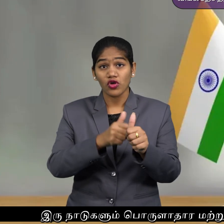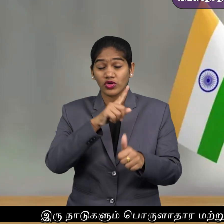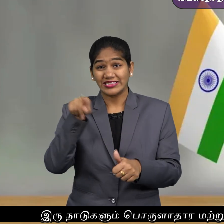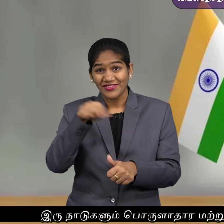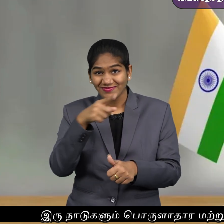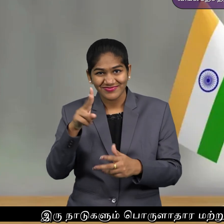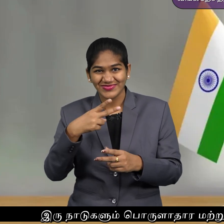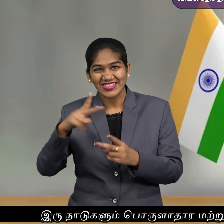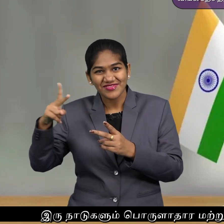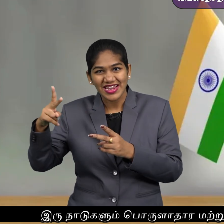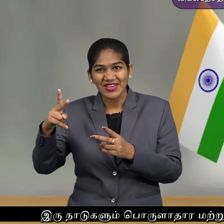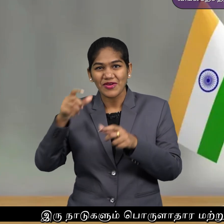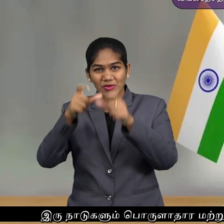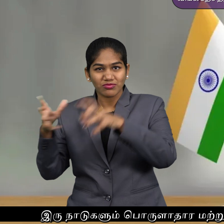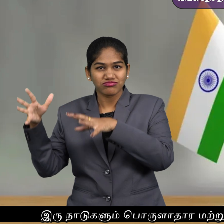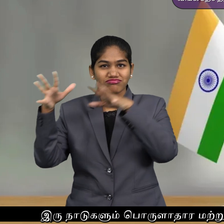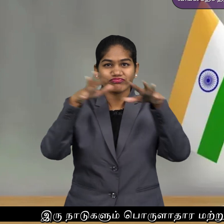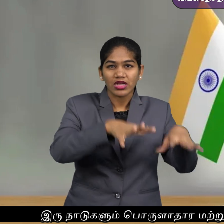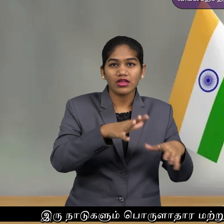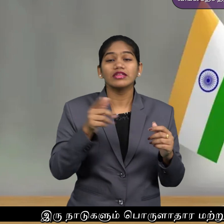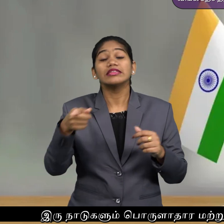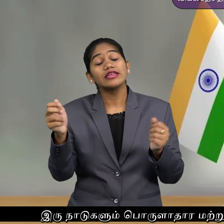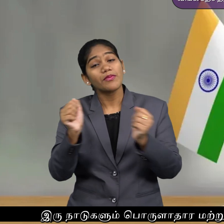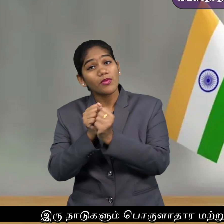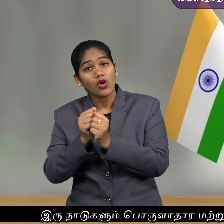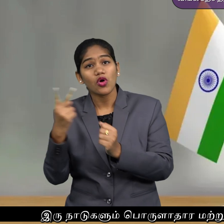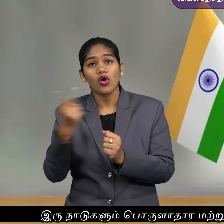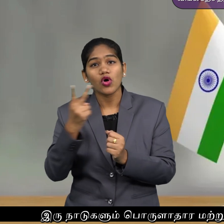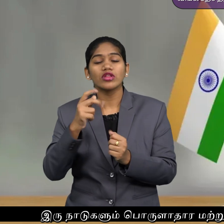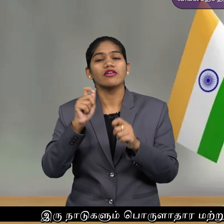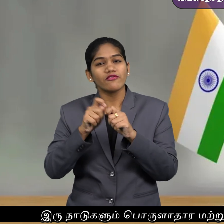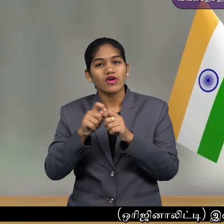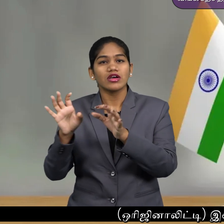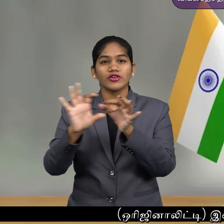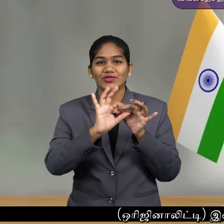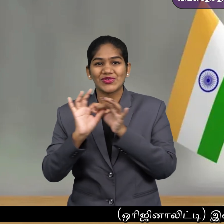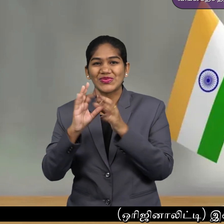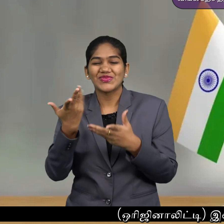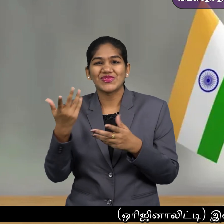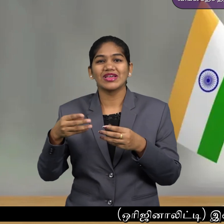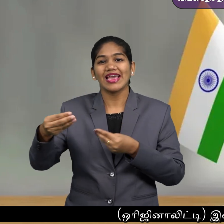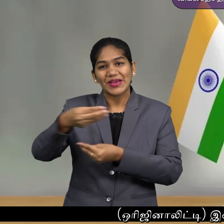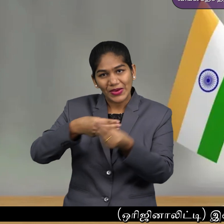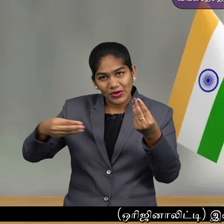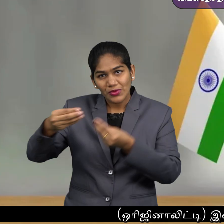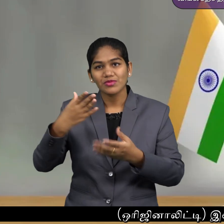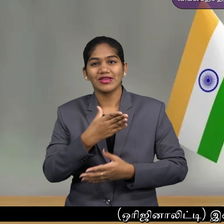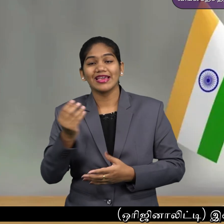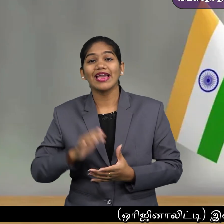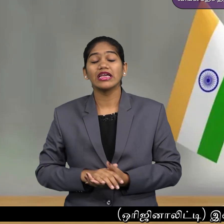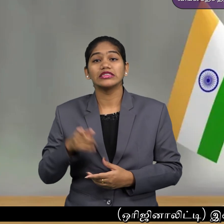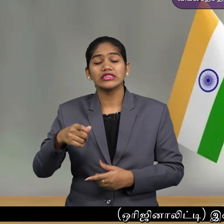இரு நாடுகளும் பொருளாதார மற்றும் பேரிடர் மேலாண்மை முயற்சிகளில், அதாவது ஒரிஜினாலிட்டி,